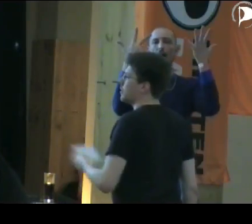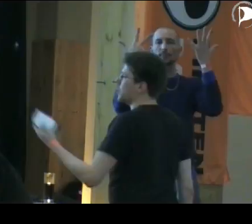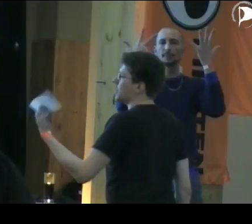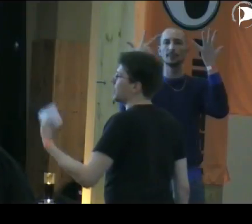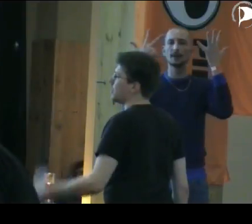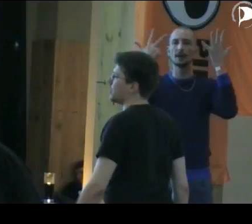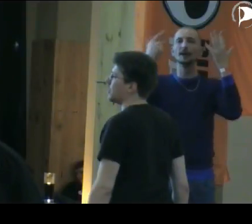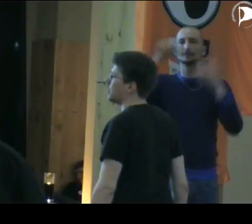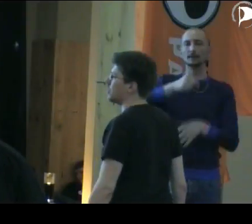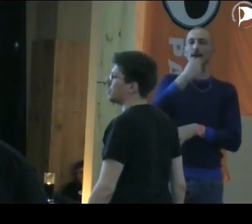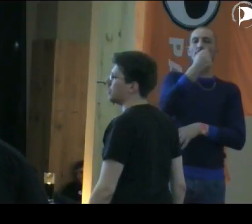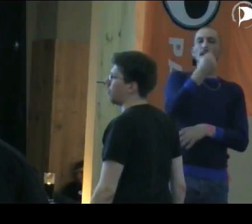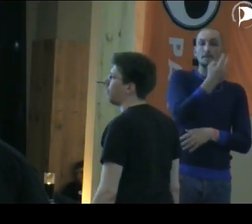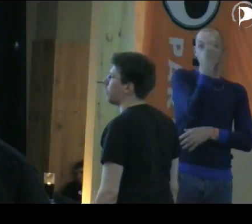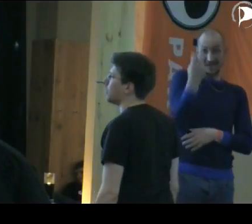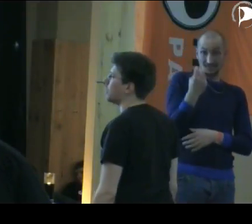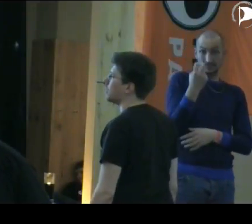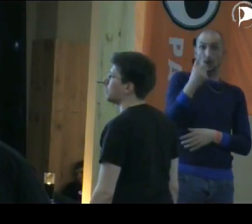wir haben weiß ich nicht